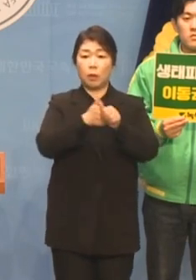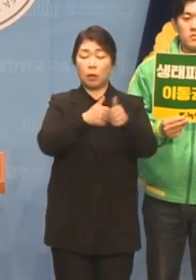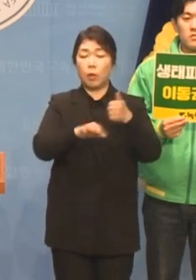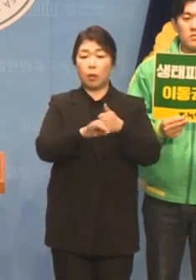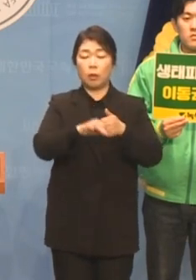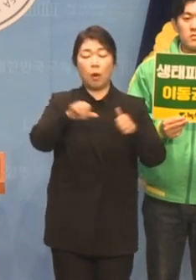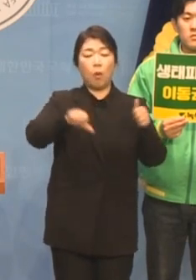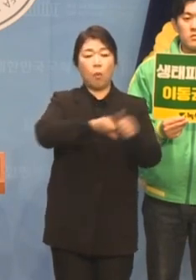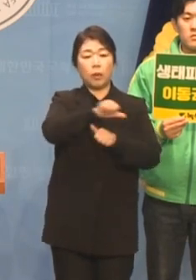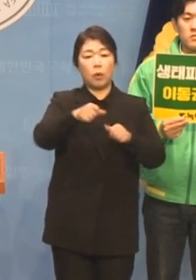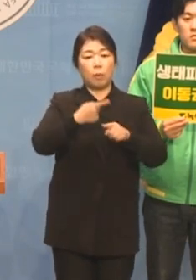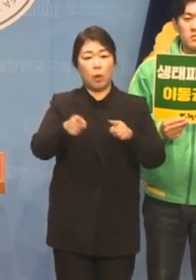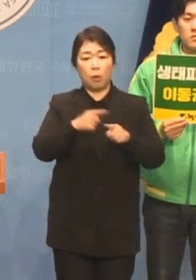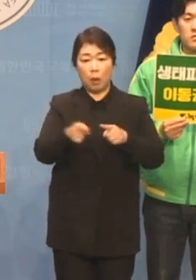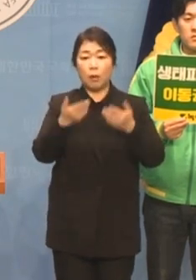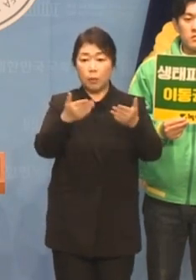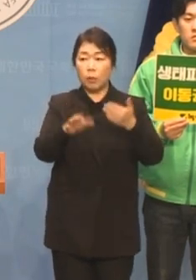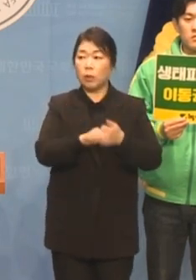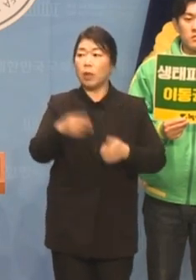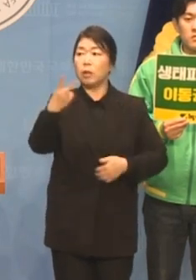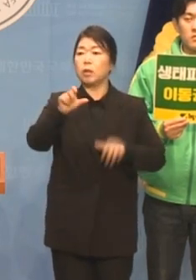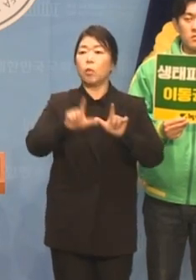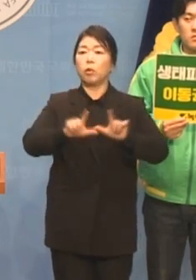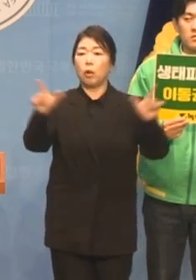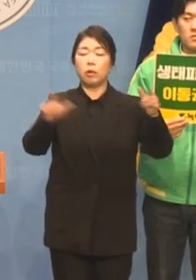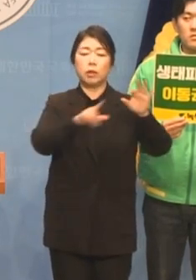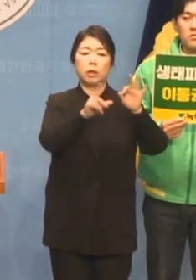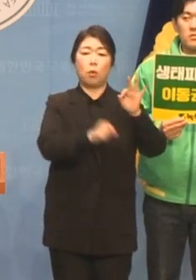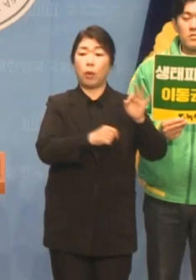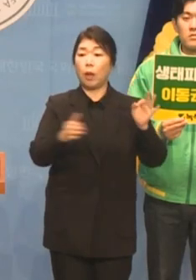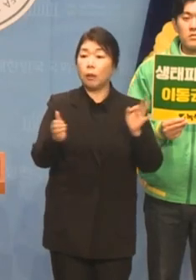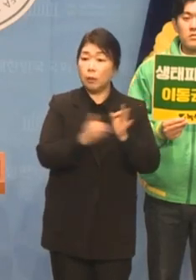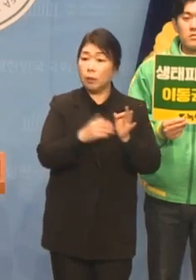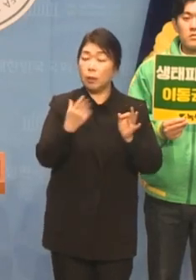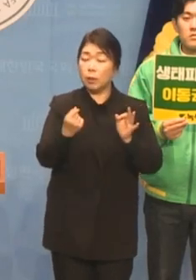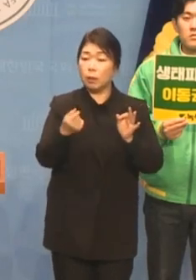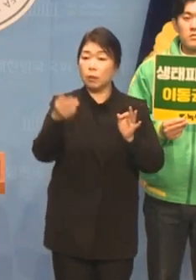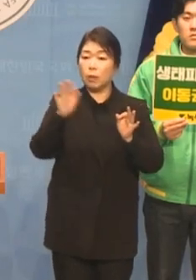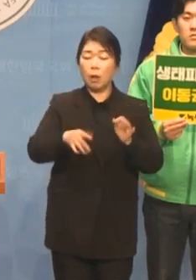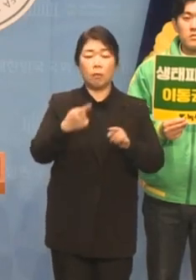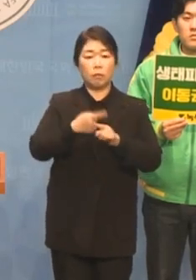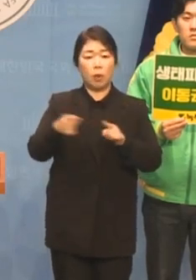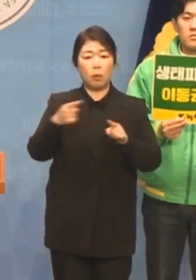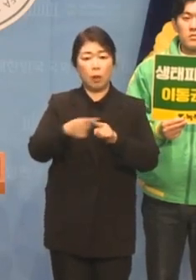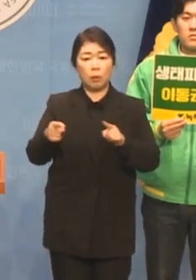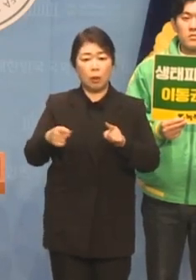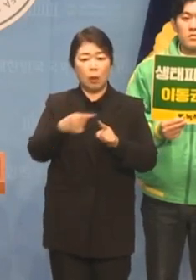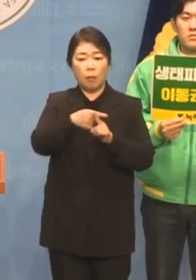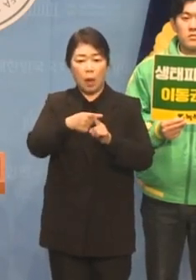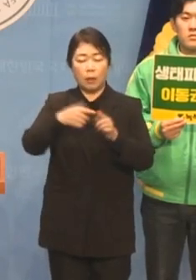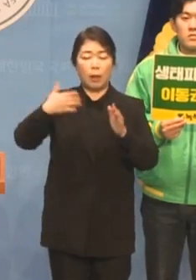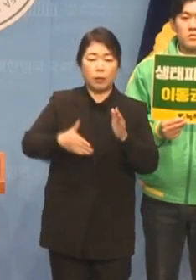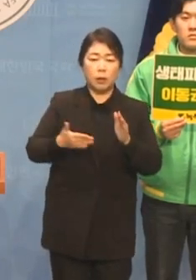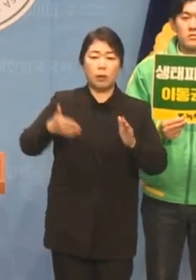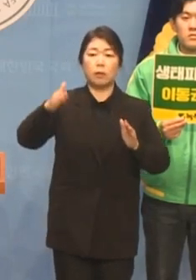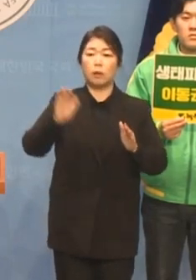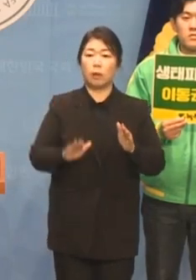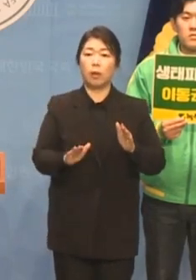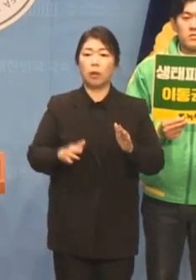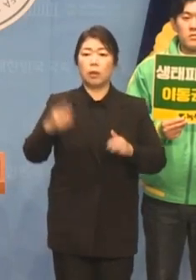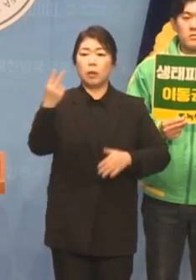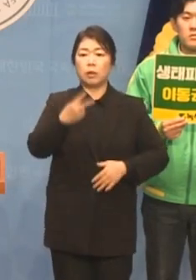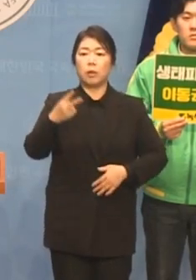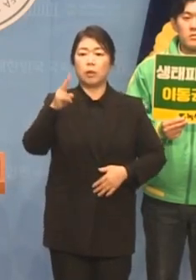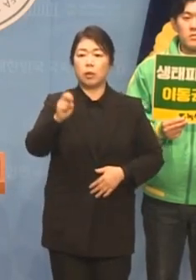환경 영양 평가는 2025년 10월에 끝나는데이 평가가 절반 도체 되기 전인